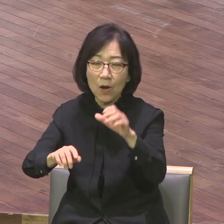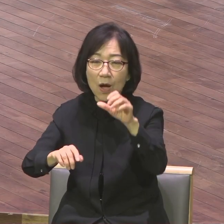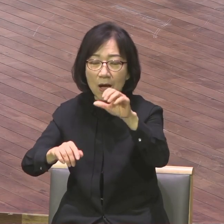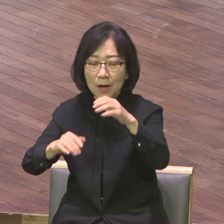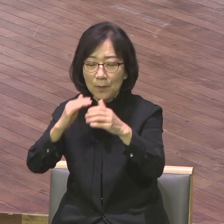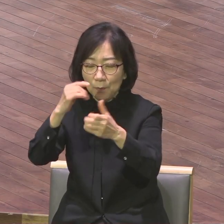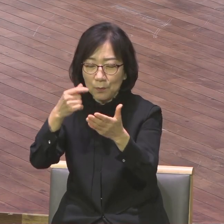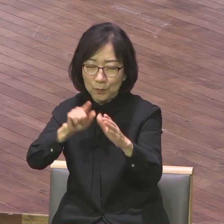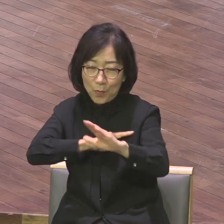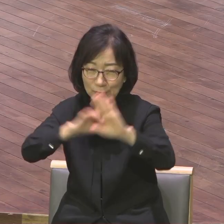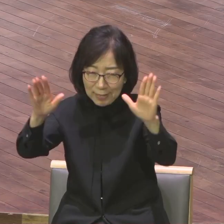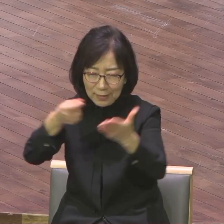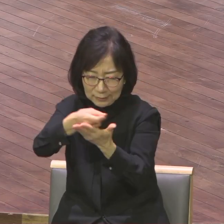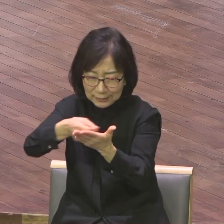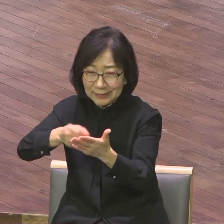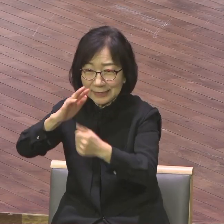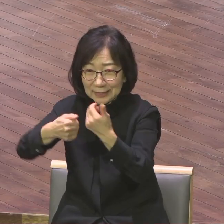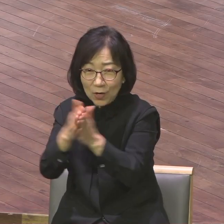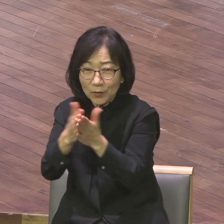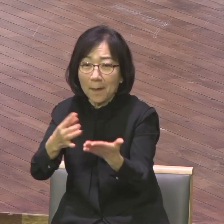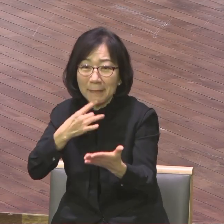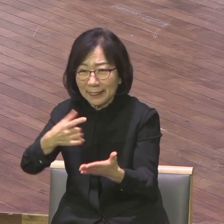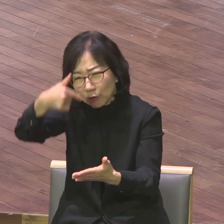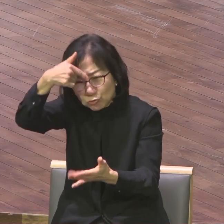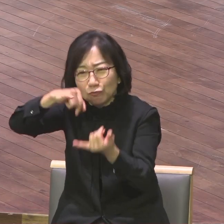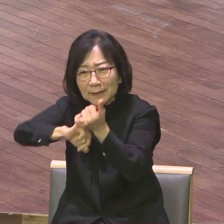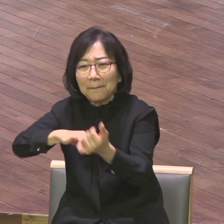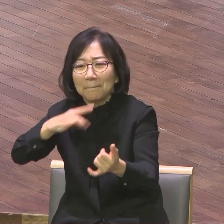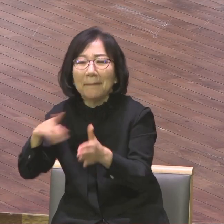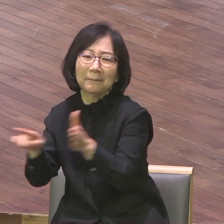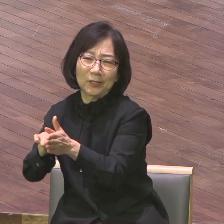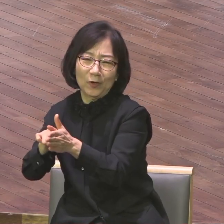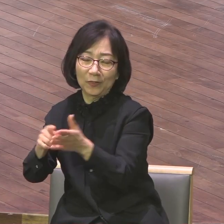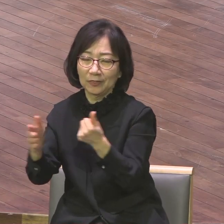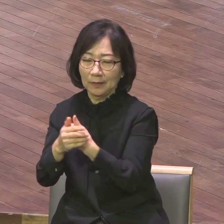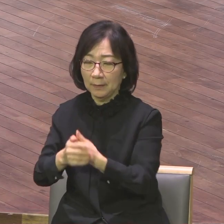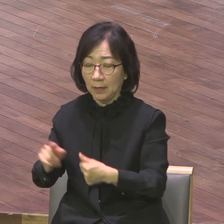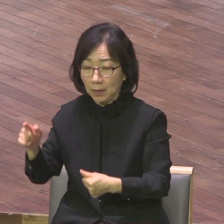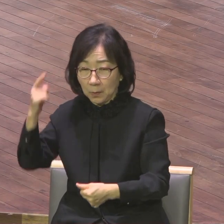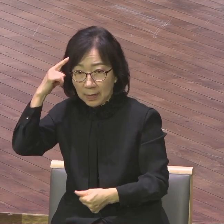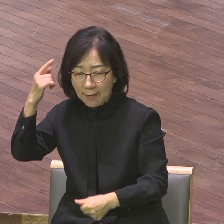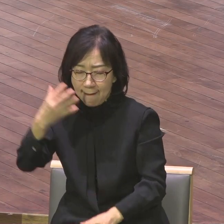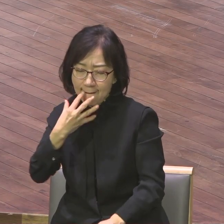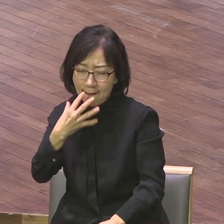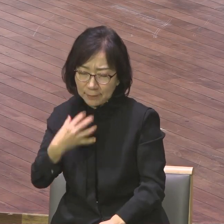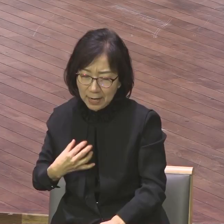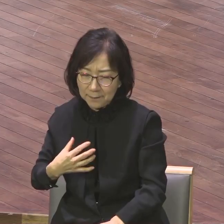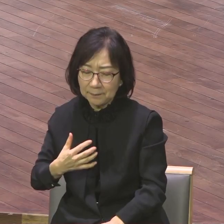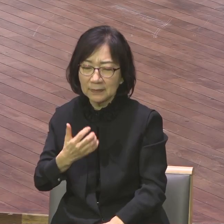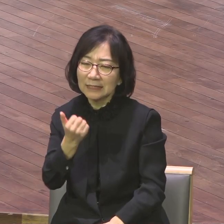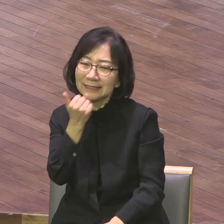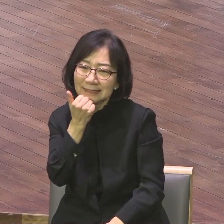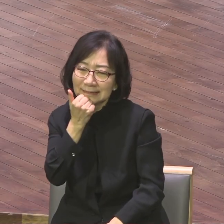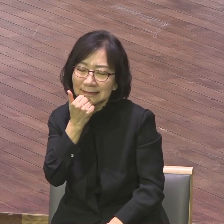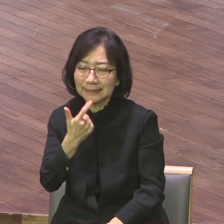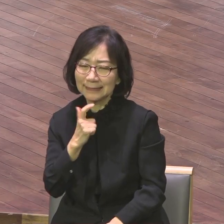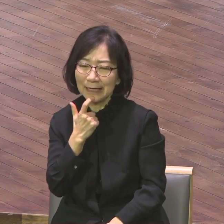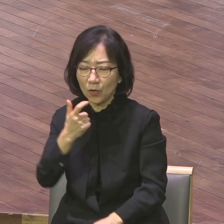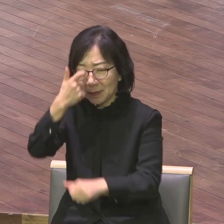한다라고 생각했어요. 거리심산은 아브라함, 이삭, 야곱이 하나님께 예배드리는